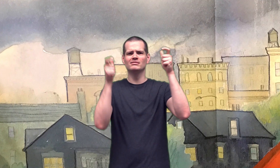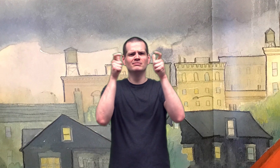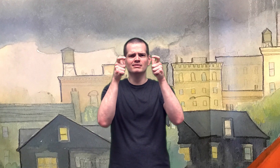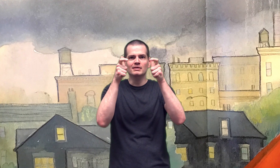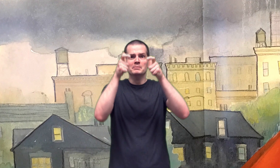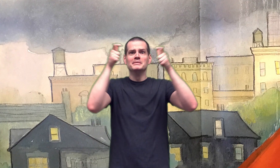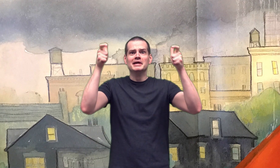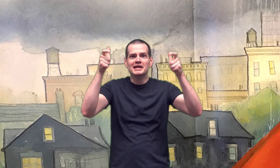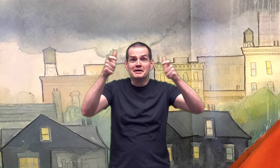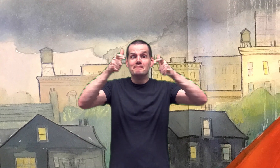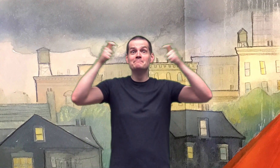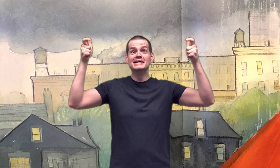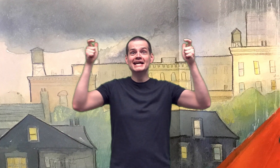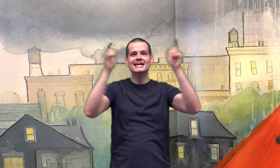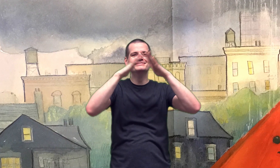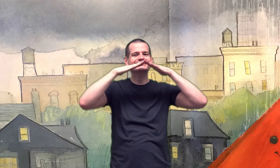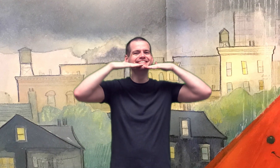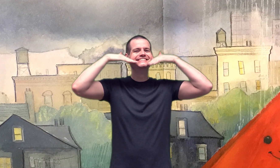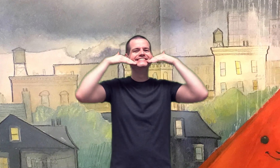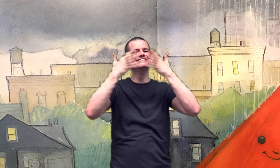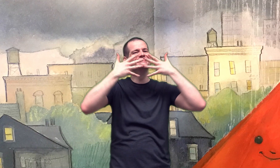Pero tiene un gran paraguas.